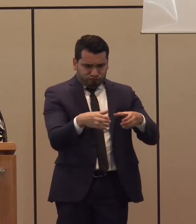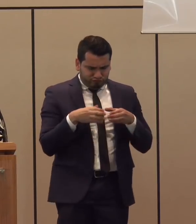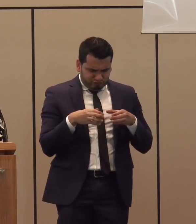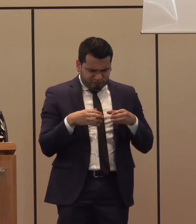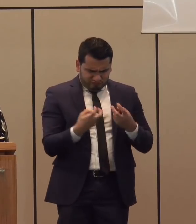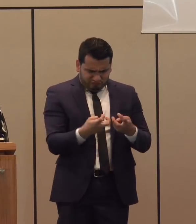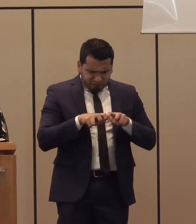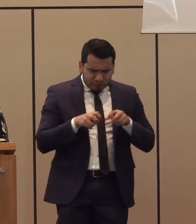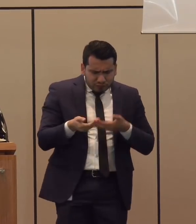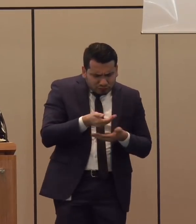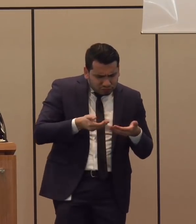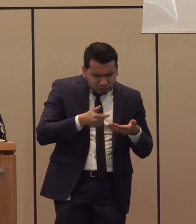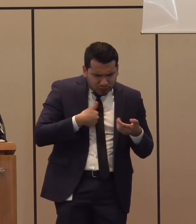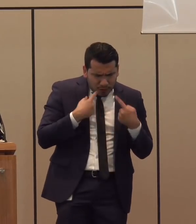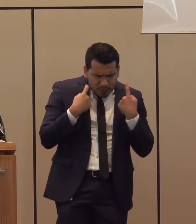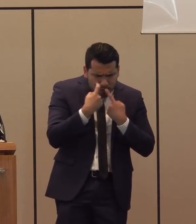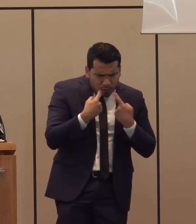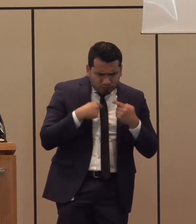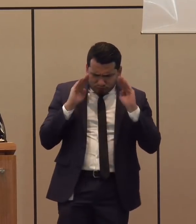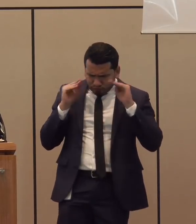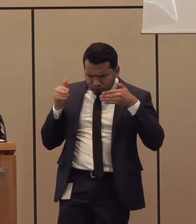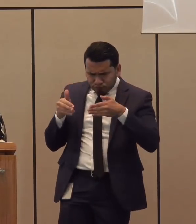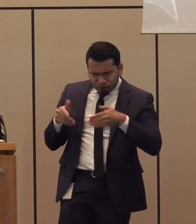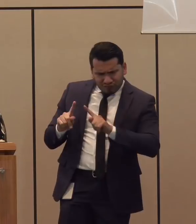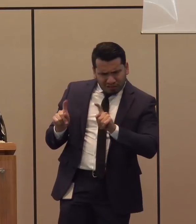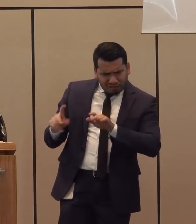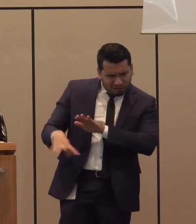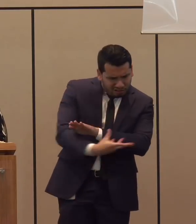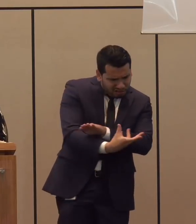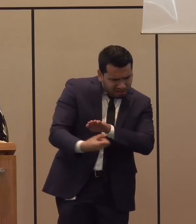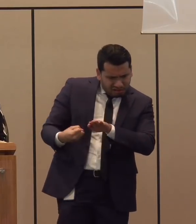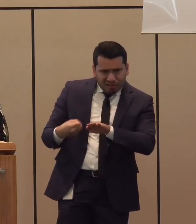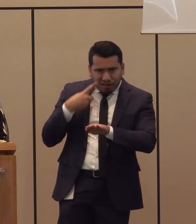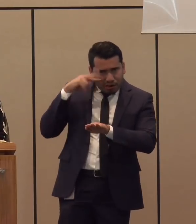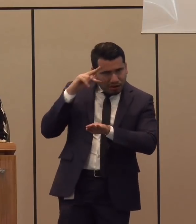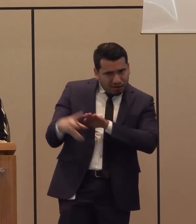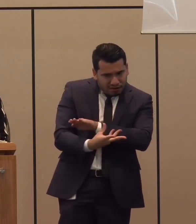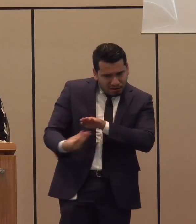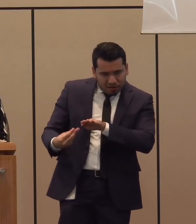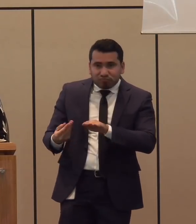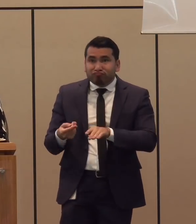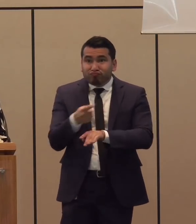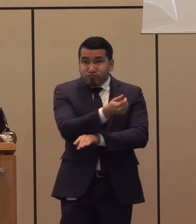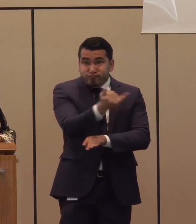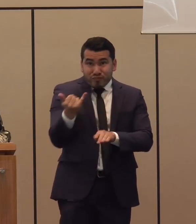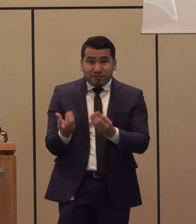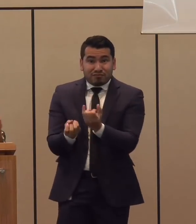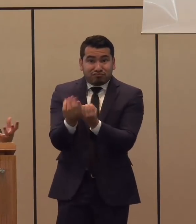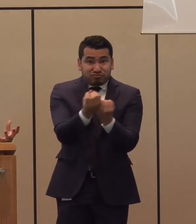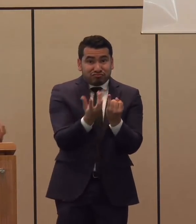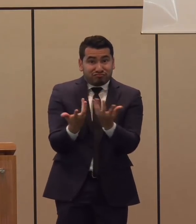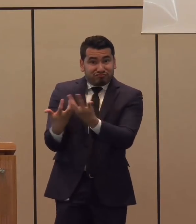micro de hacerle seguimiento al tema del contrabando o yendo a la industria recibiendo mucha información que tiene una industria porque la